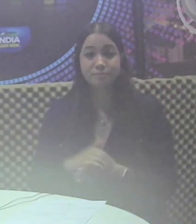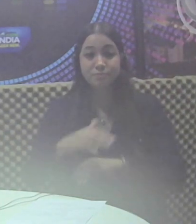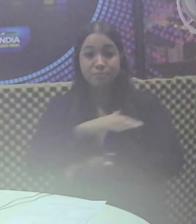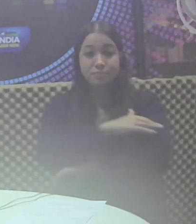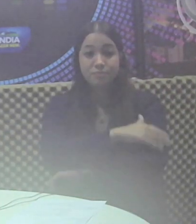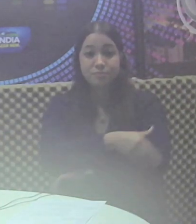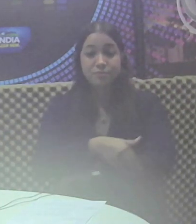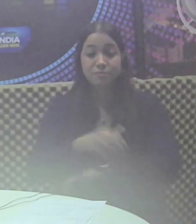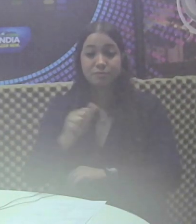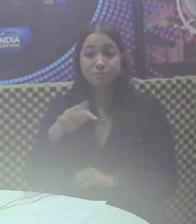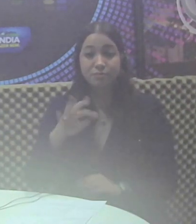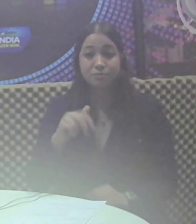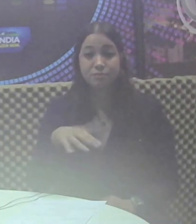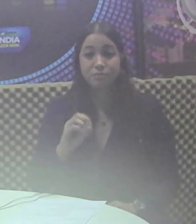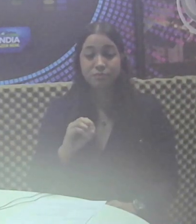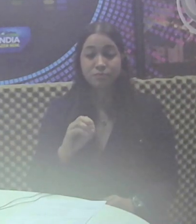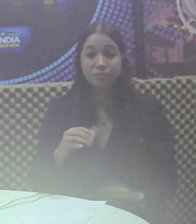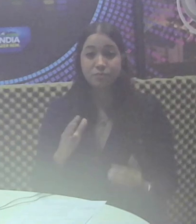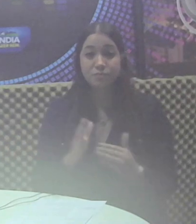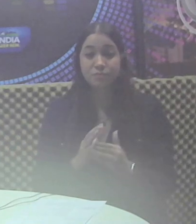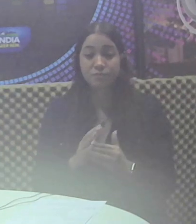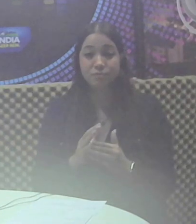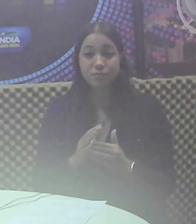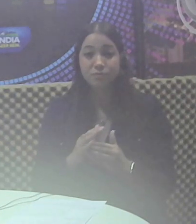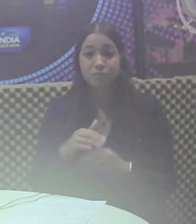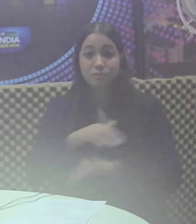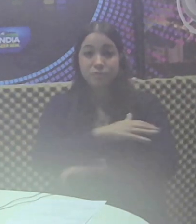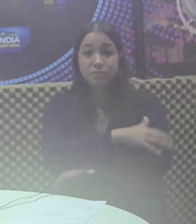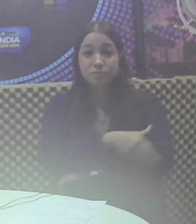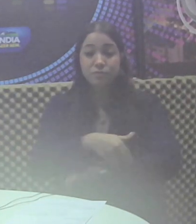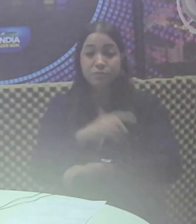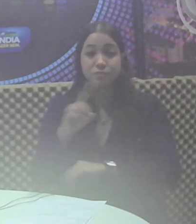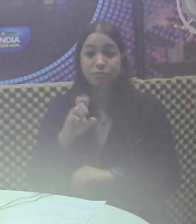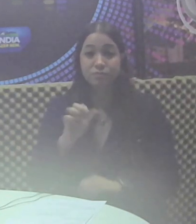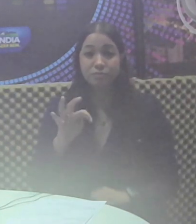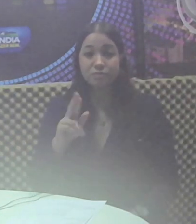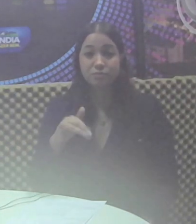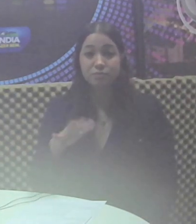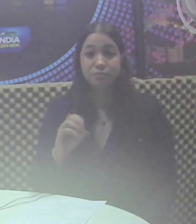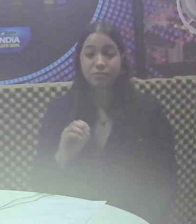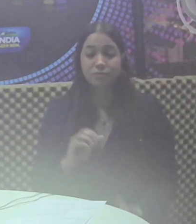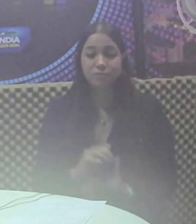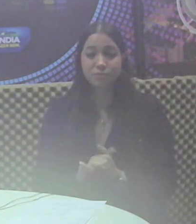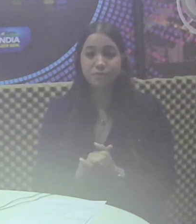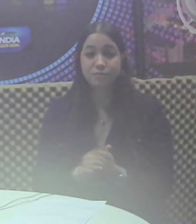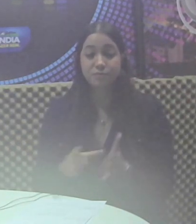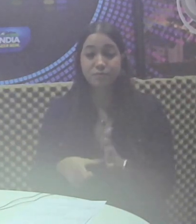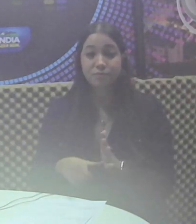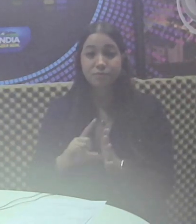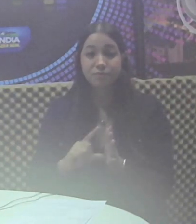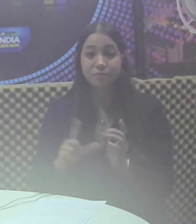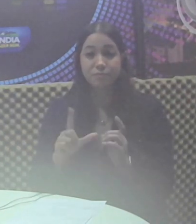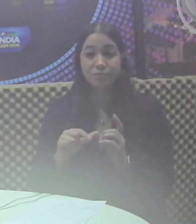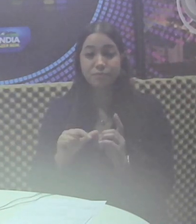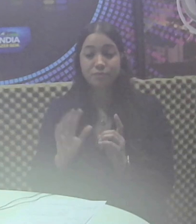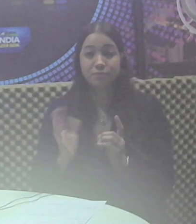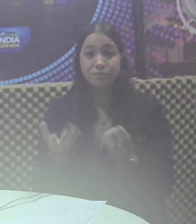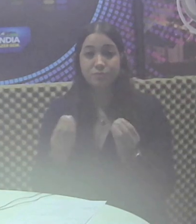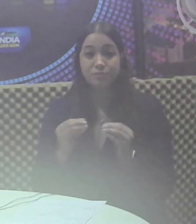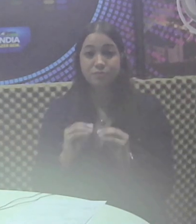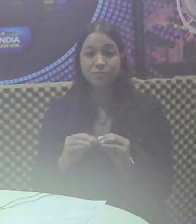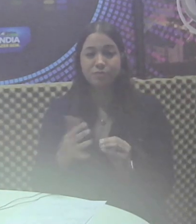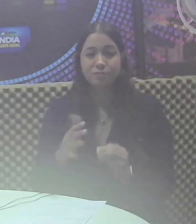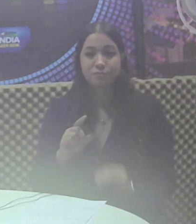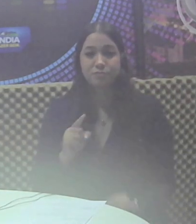rua Antônio Marciano de Ávila, quanto na esquina com a rua Antônio Zeferino de Paula. Anteriormente, o Demai já tinha instalado cerca